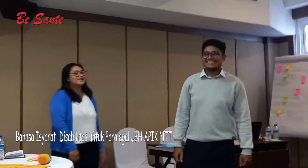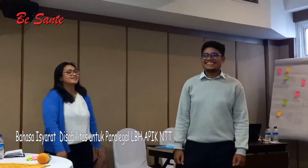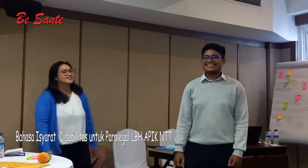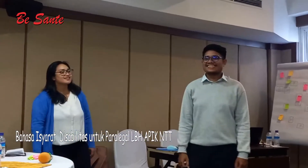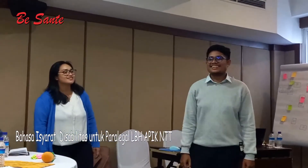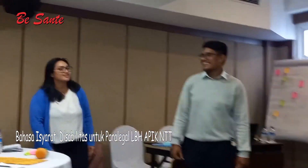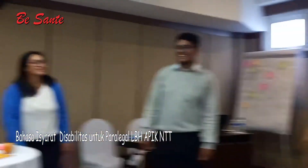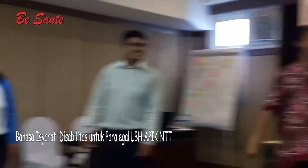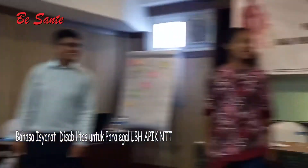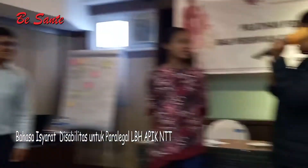Kecewa.